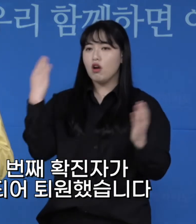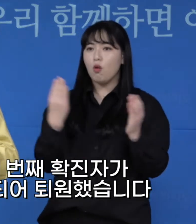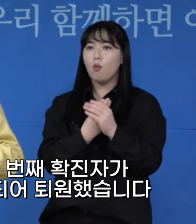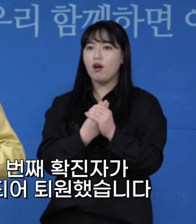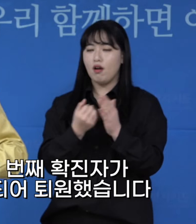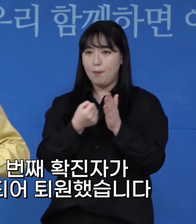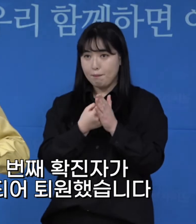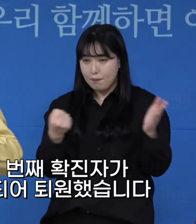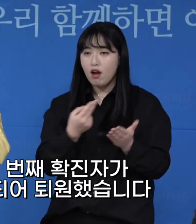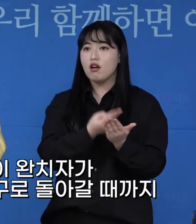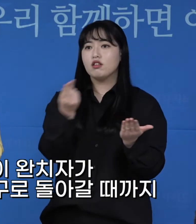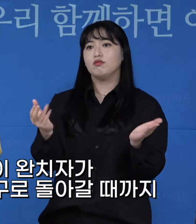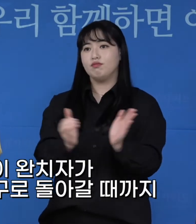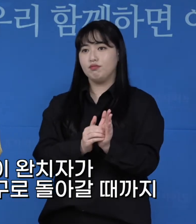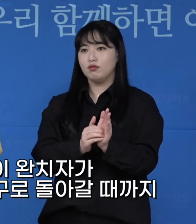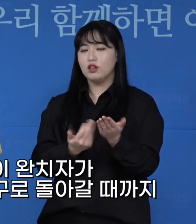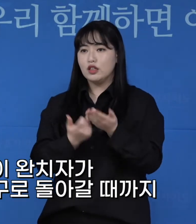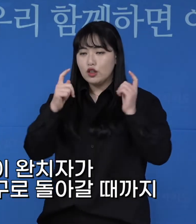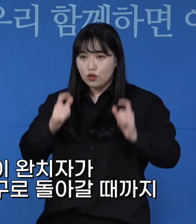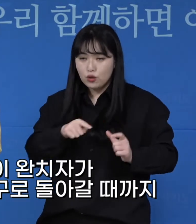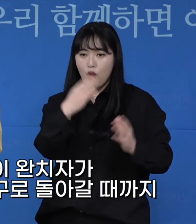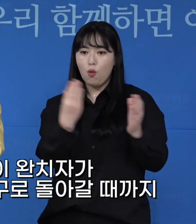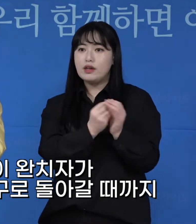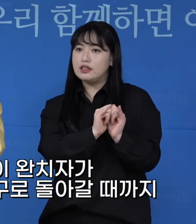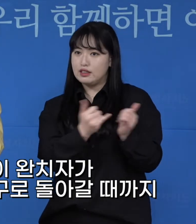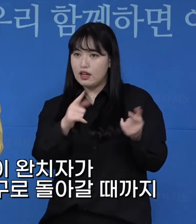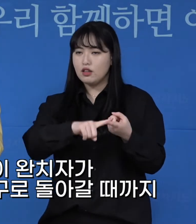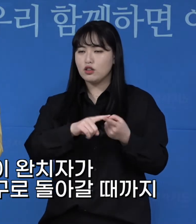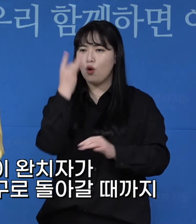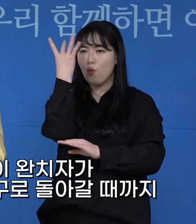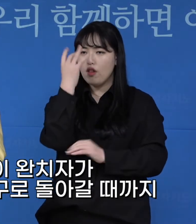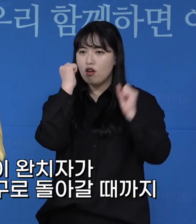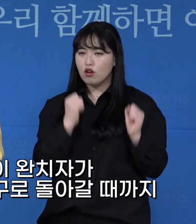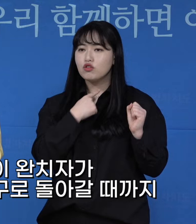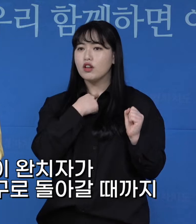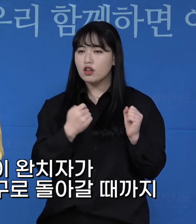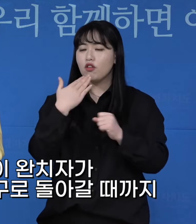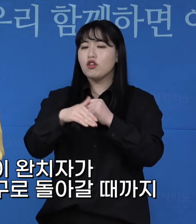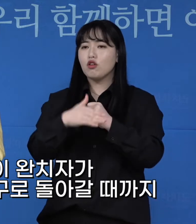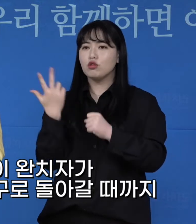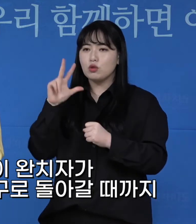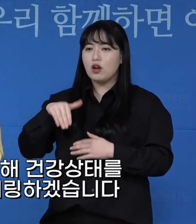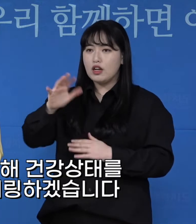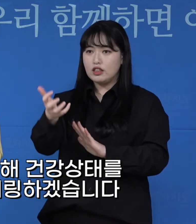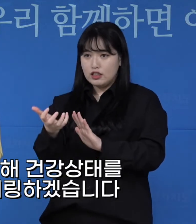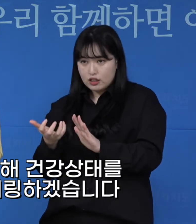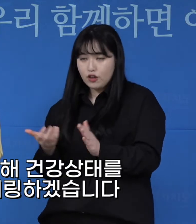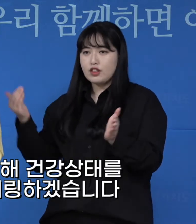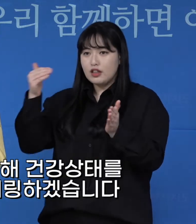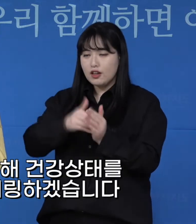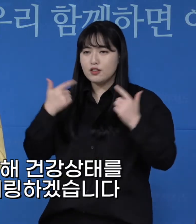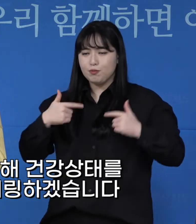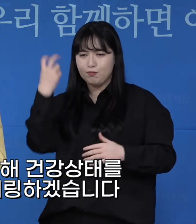완치되어서 퇴원을 했습니다. 제주도는 이 완치자가 원래 거주지인 대구로 돌아가기까지 능동